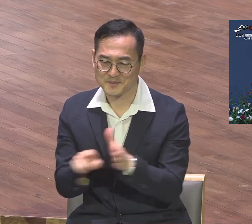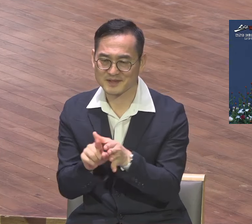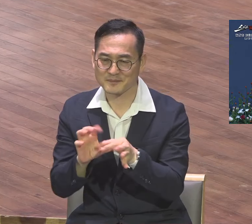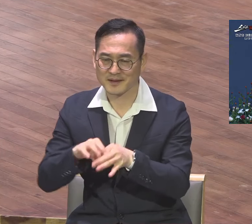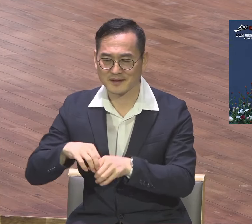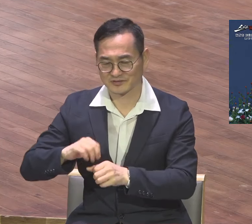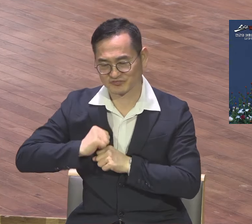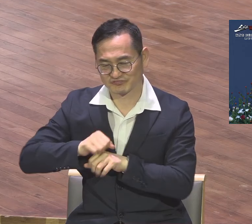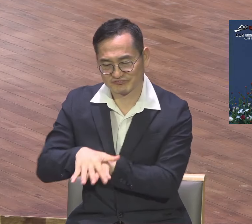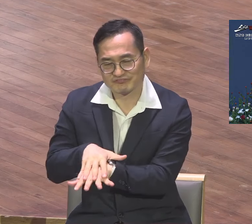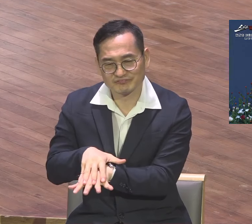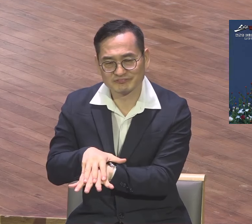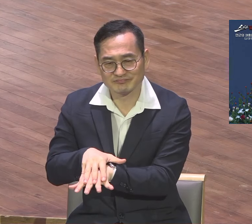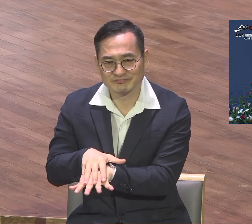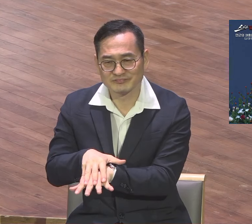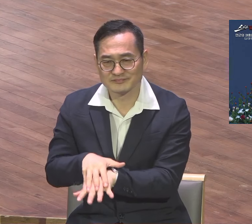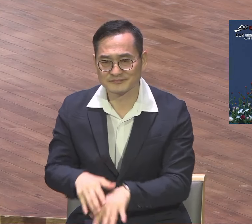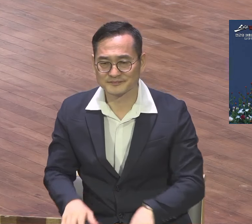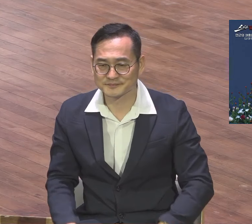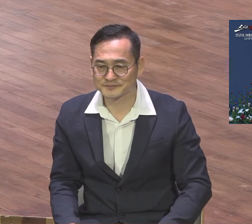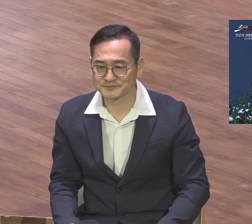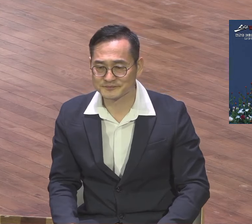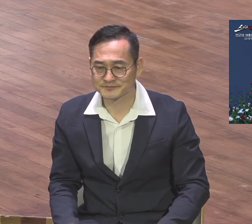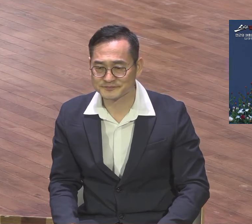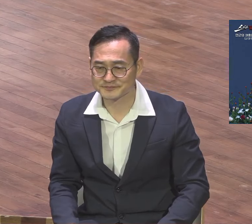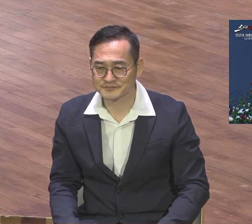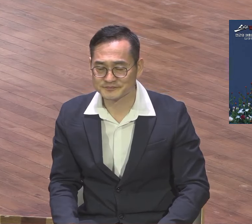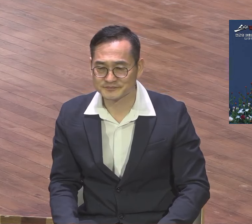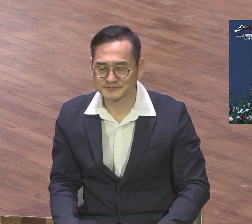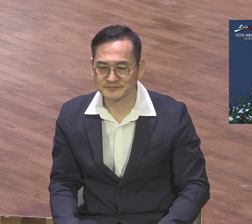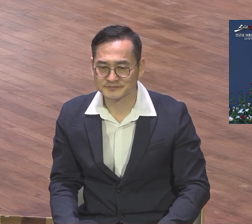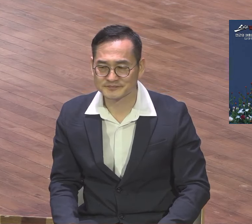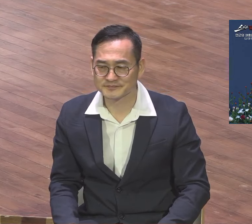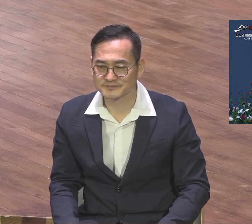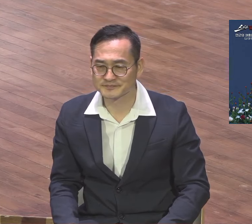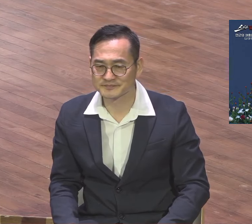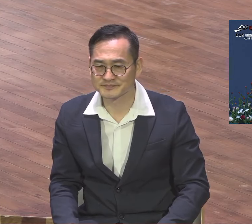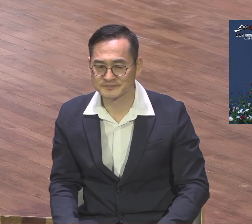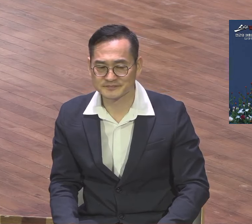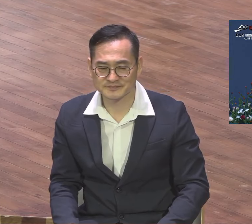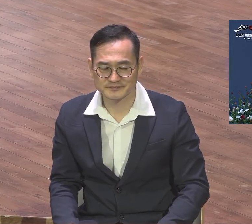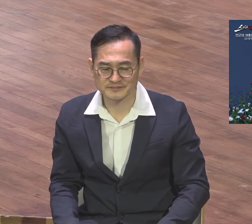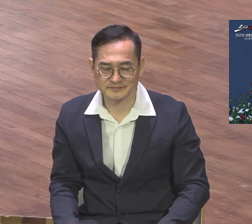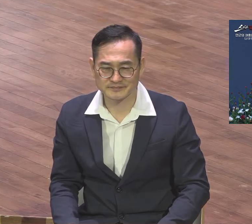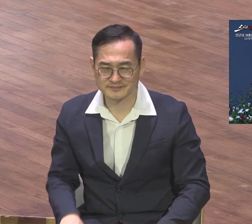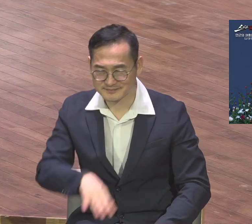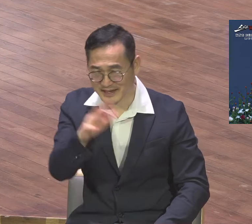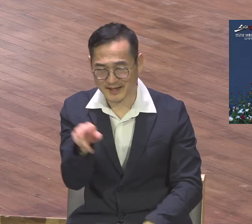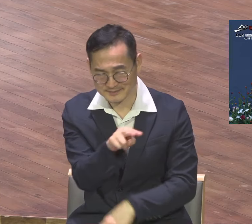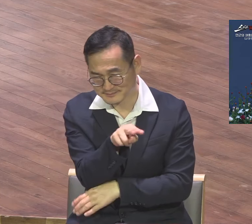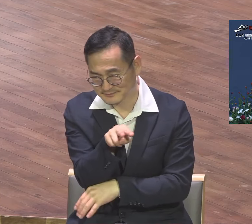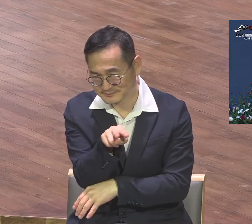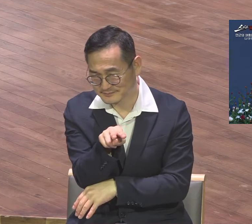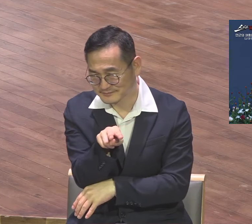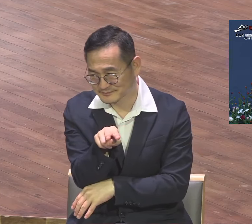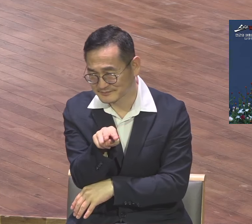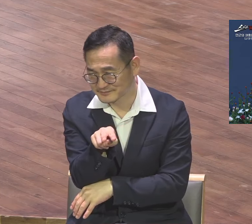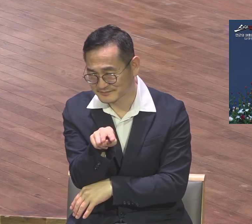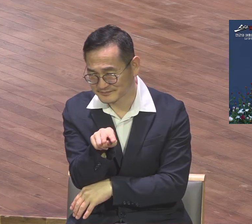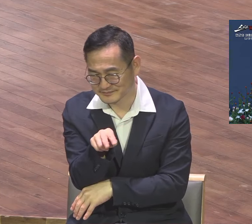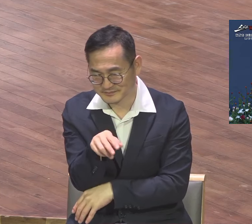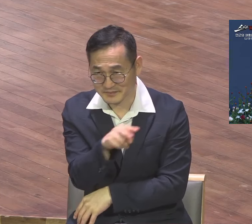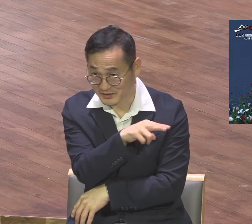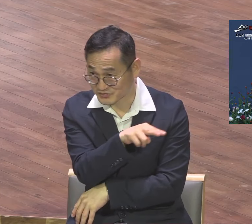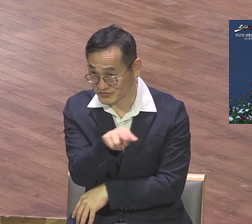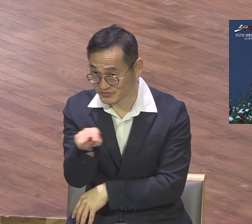아닙니다. 저는 아주 안 보는 것이 다 보거든요. 저 한